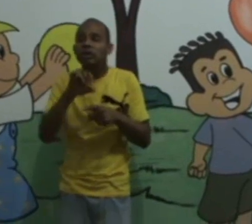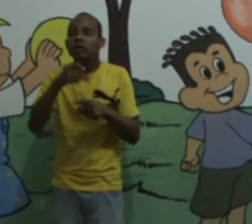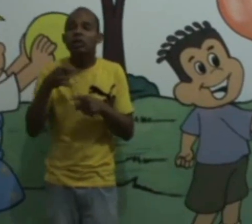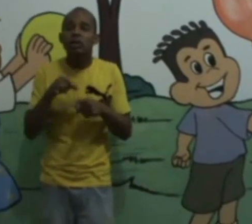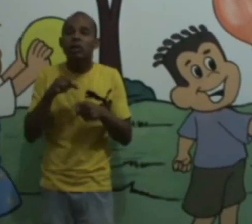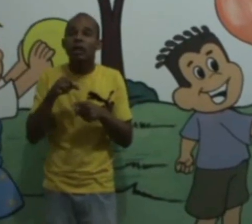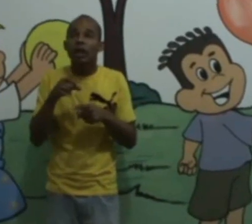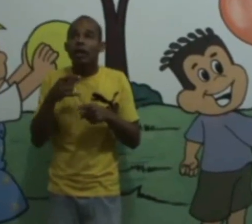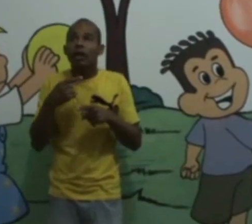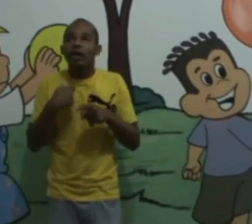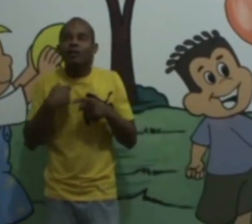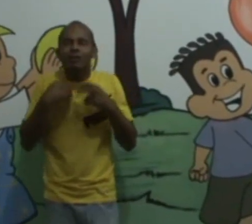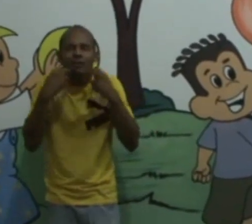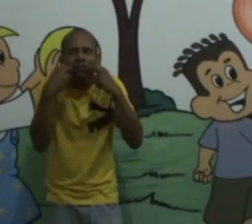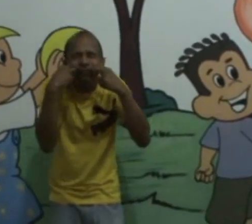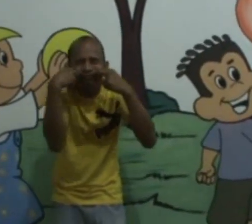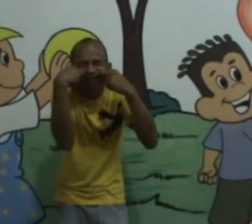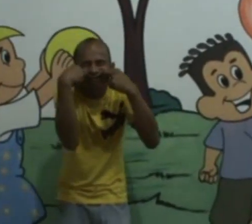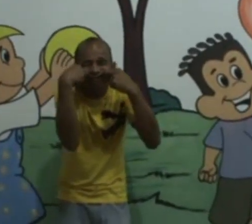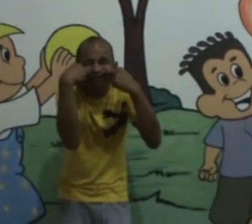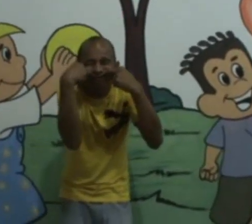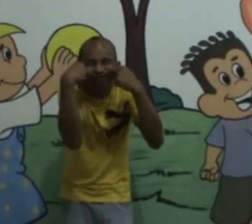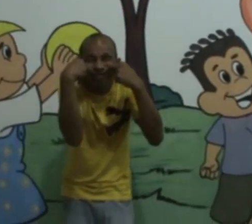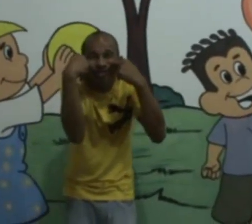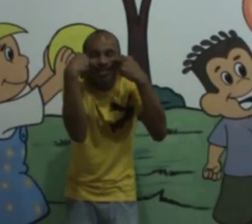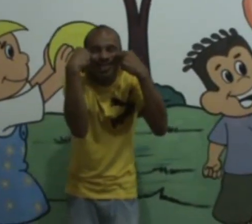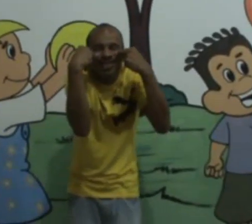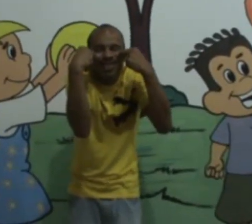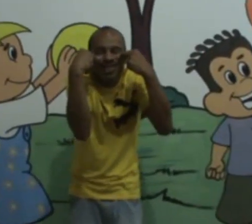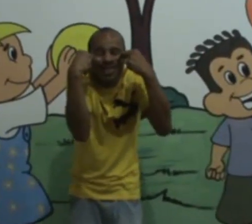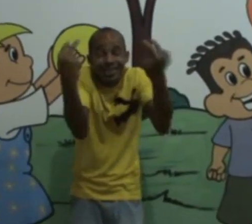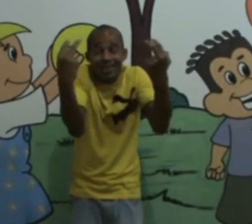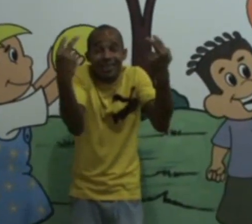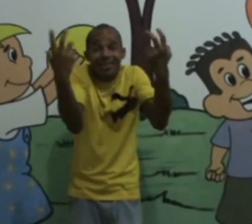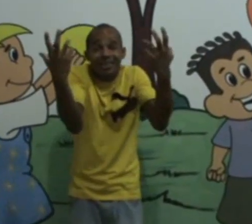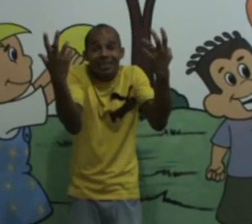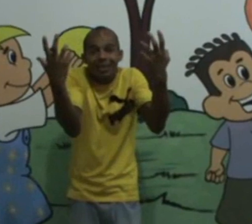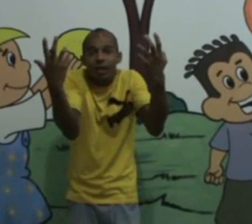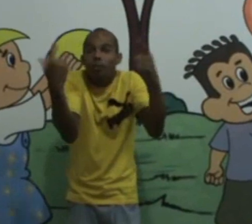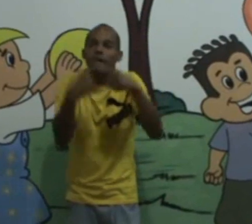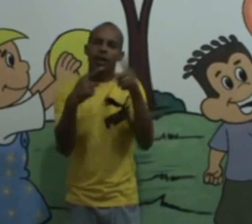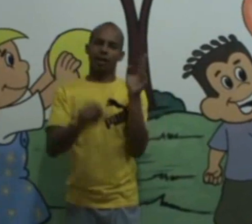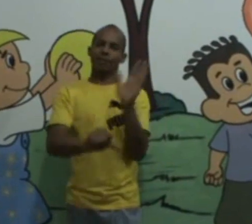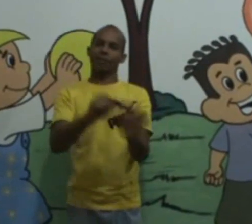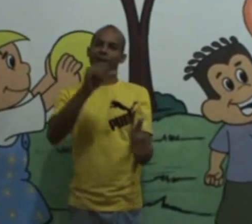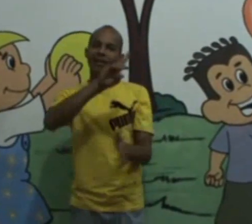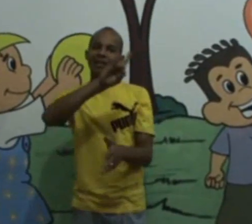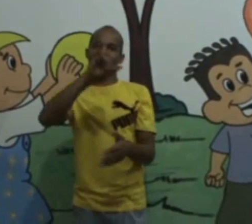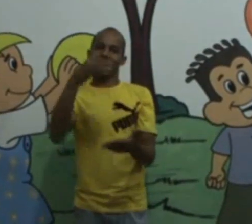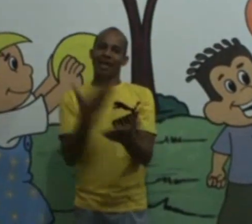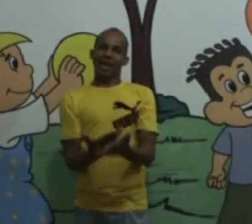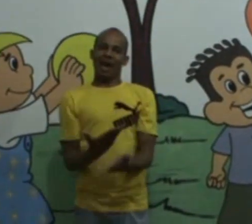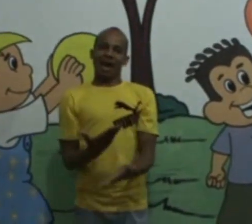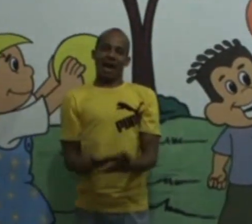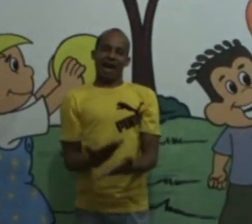nunca escutam muito bem o que a gente diz. Uma última coisa: aquele xixi não teve importância